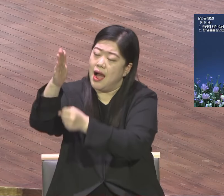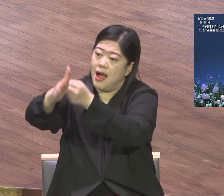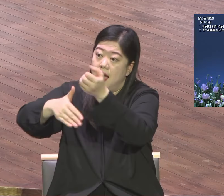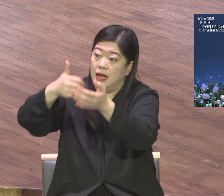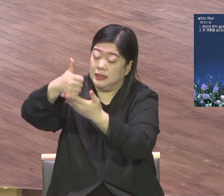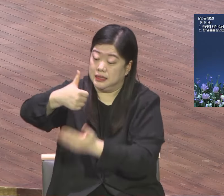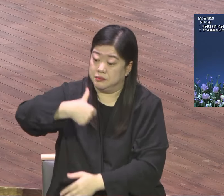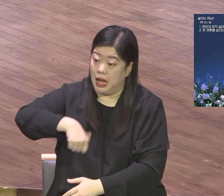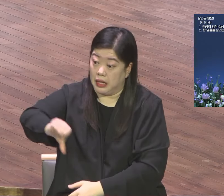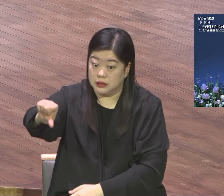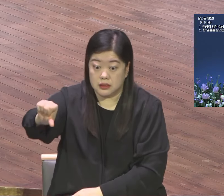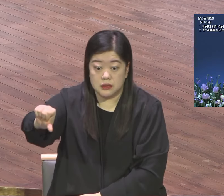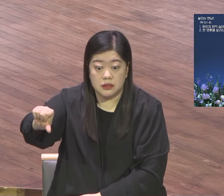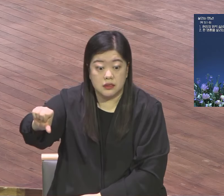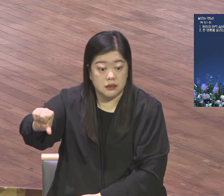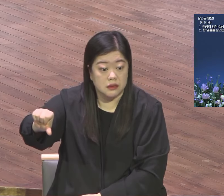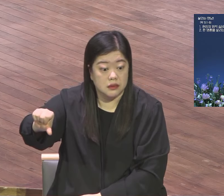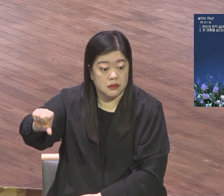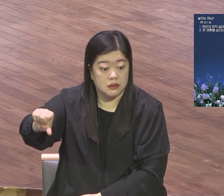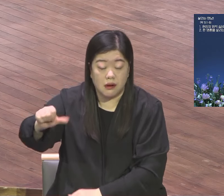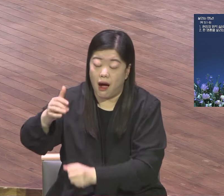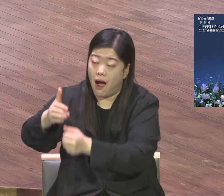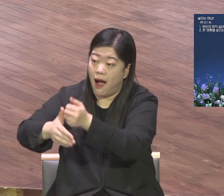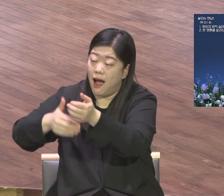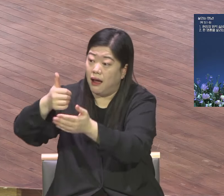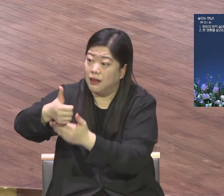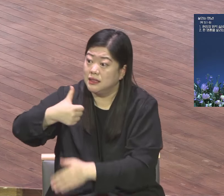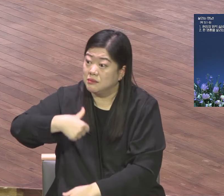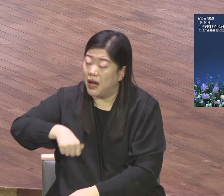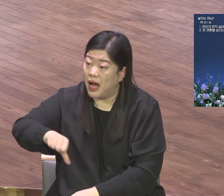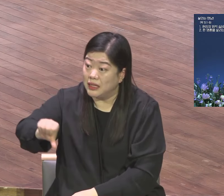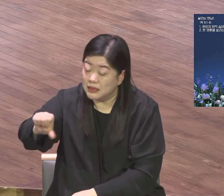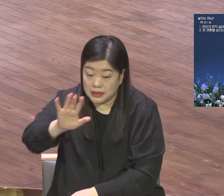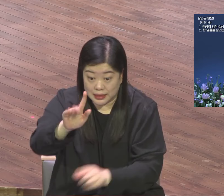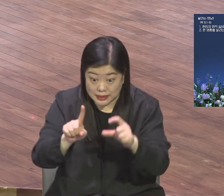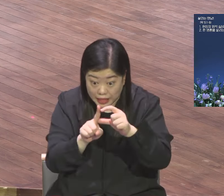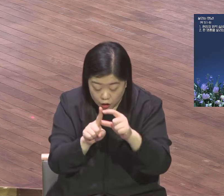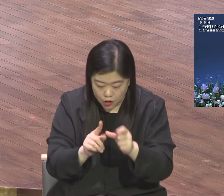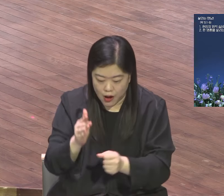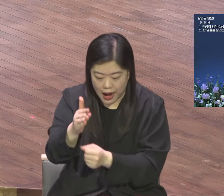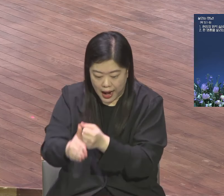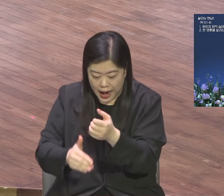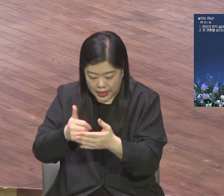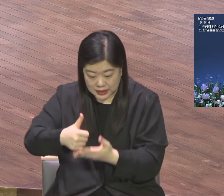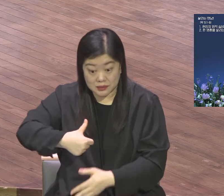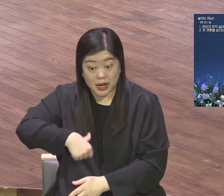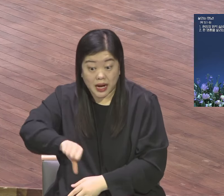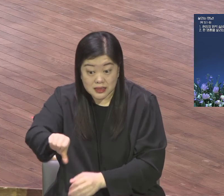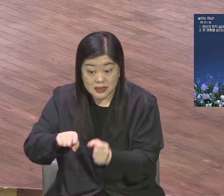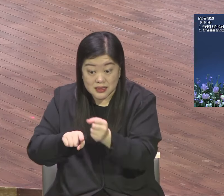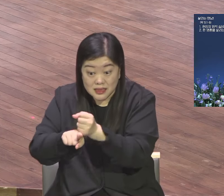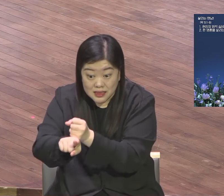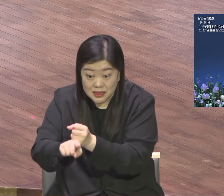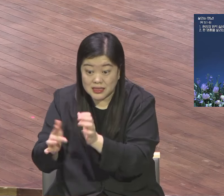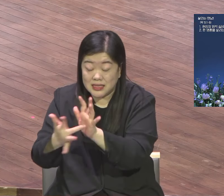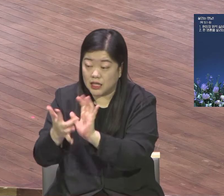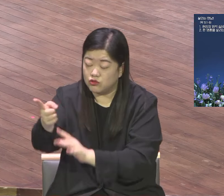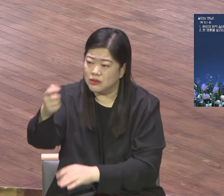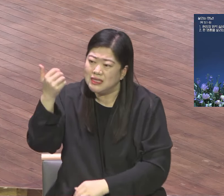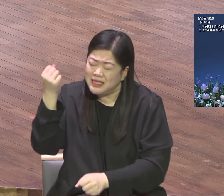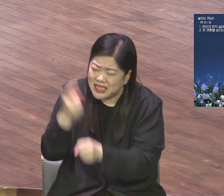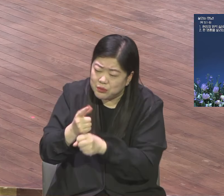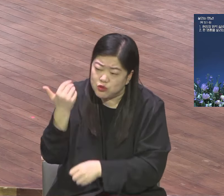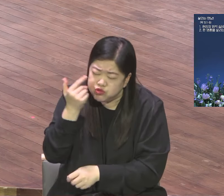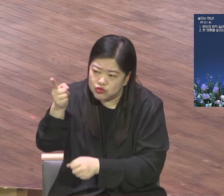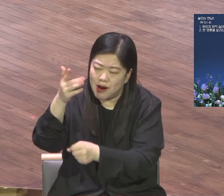하나님의 아들 하나님의 아들 이 표현은요 신성을 지닌 그리스도를 지금 말하고 있는 겁니다. 이